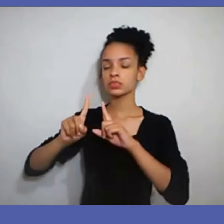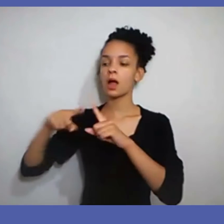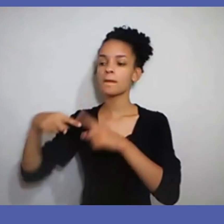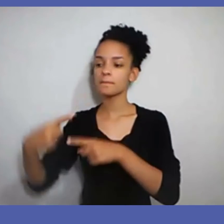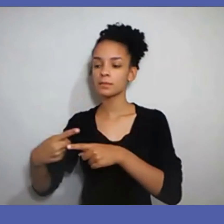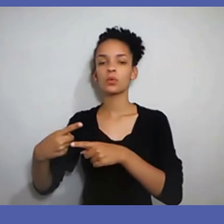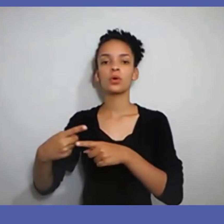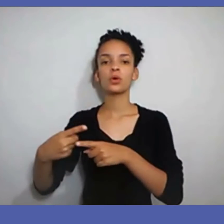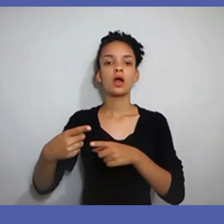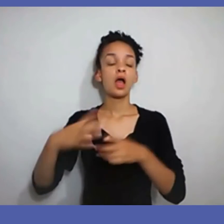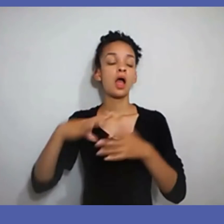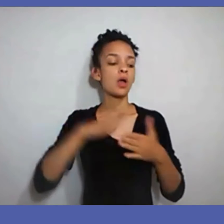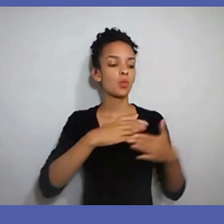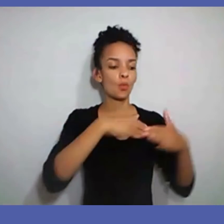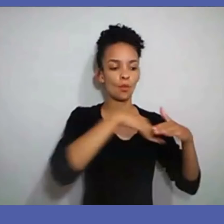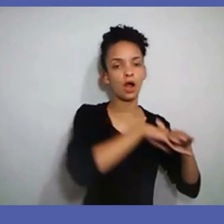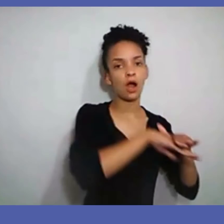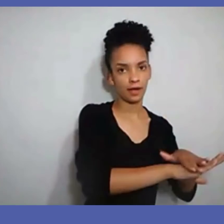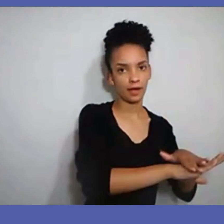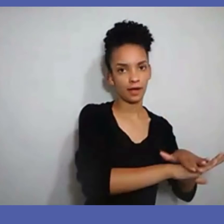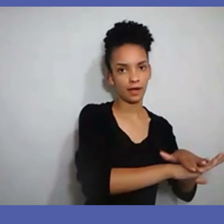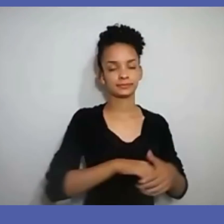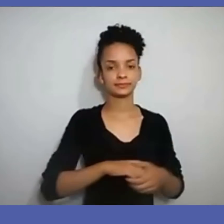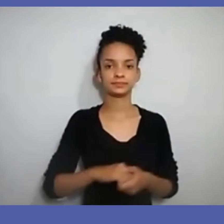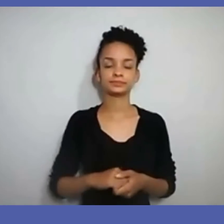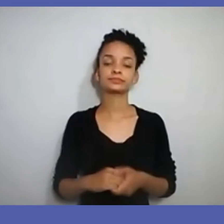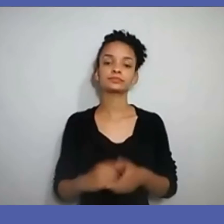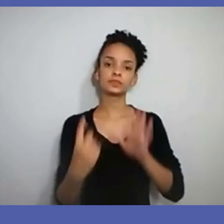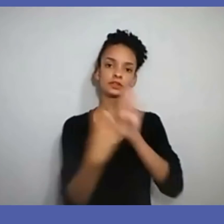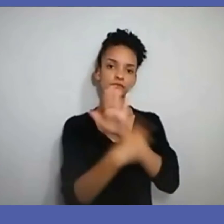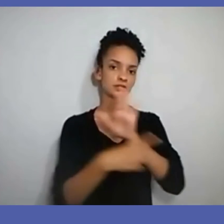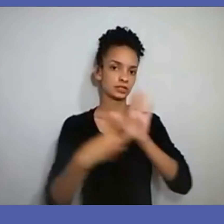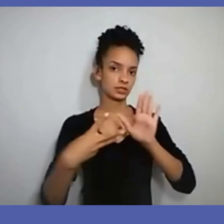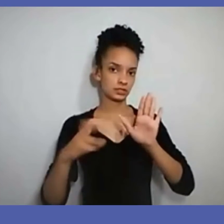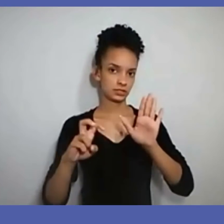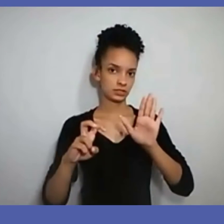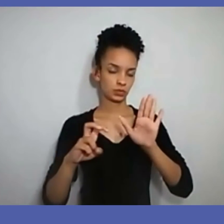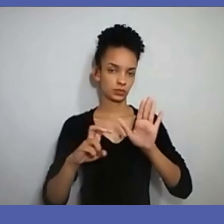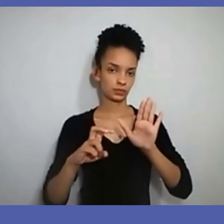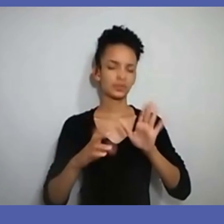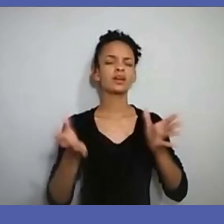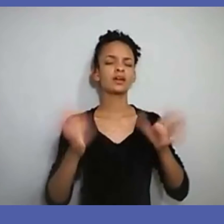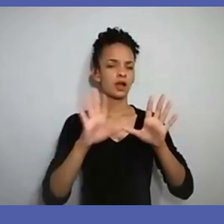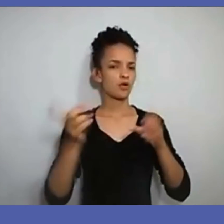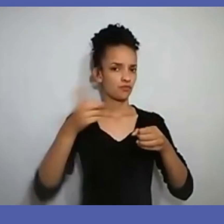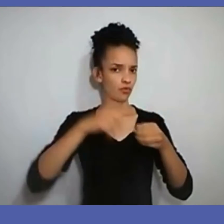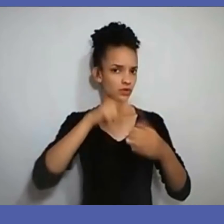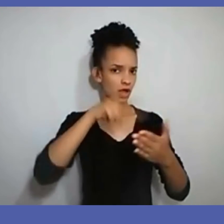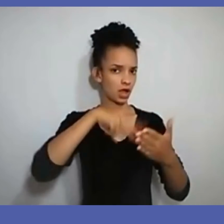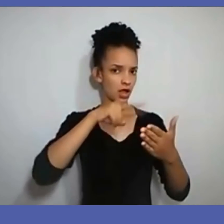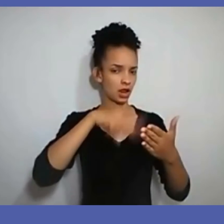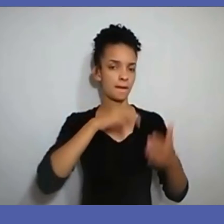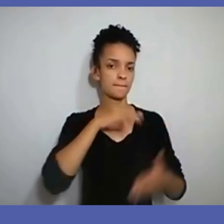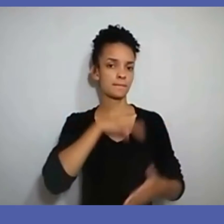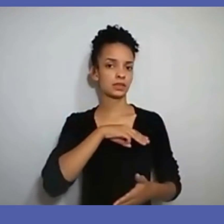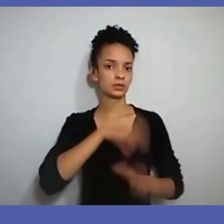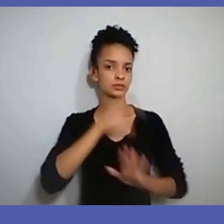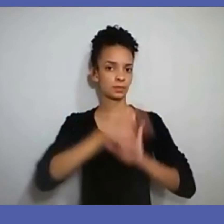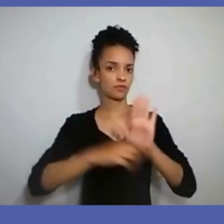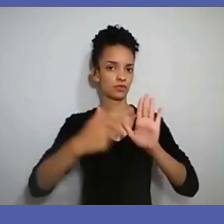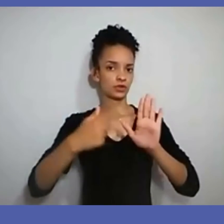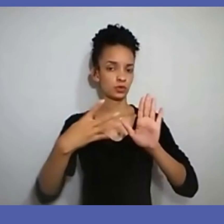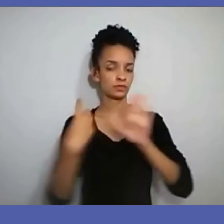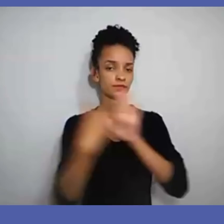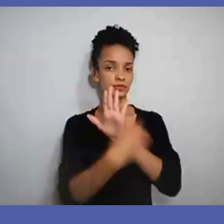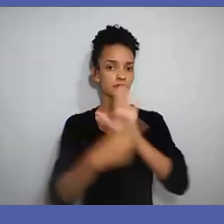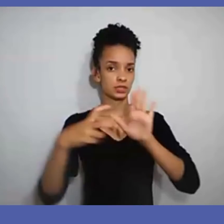E, bom, versículo 35, vamos voltar lá para Mateus 24, 35, passará o céu e a terra, porém as